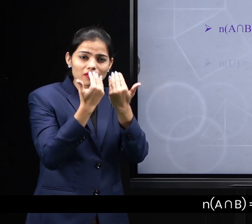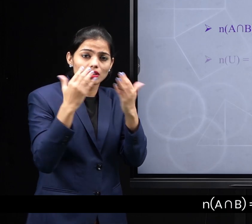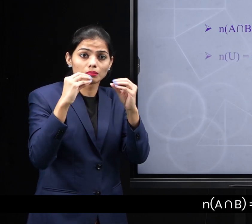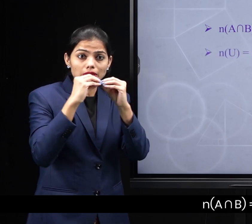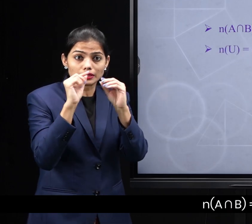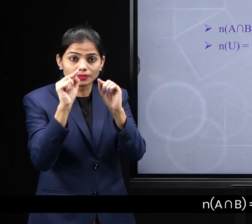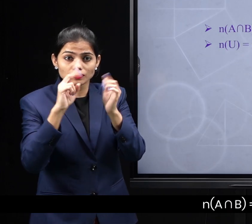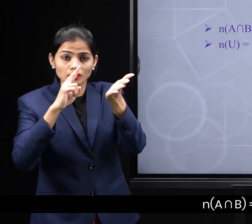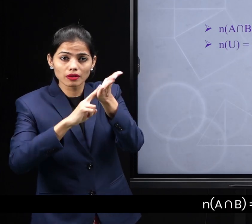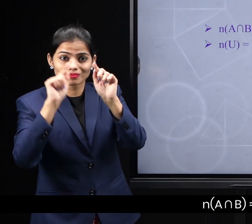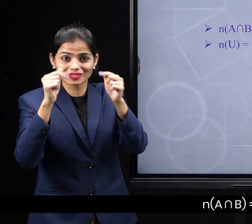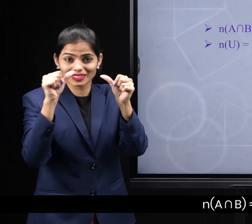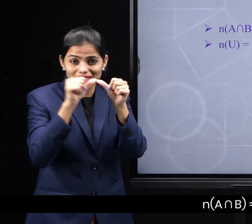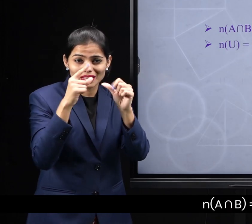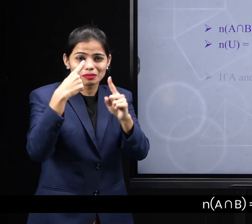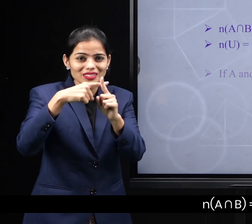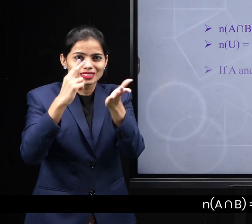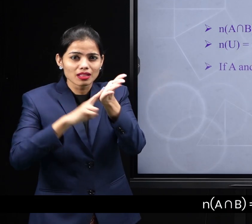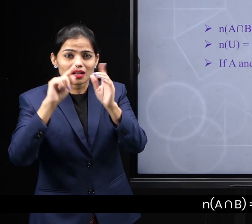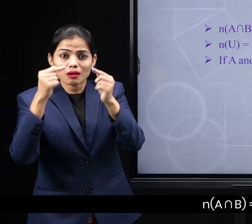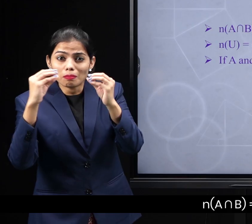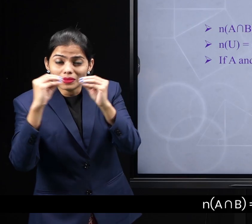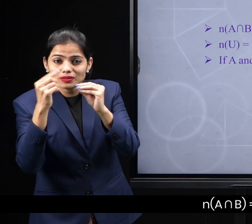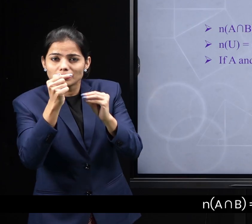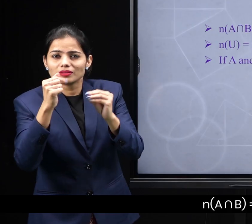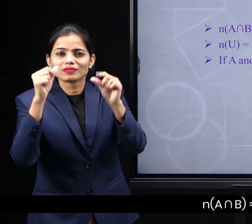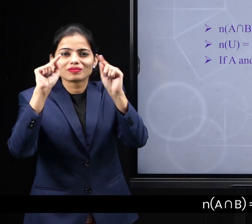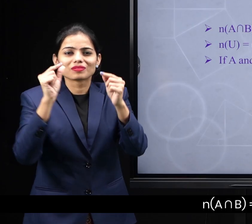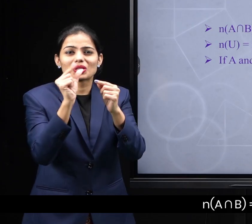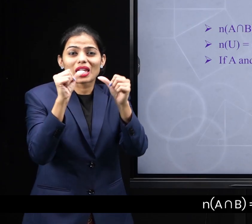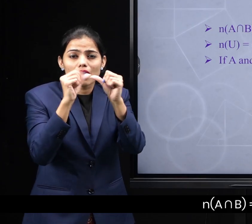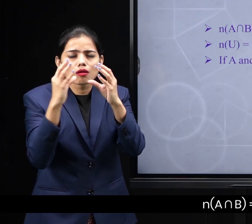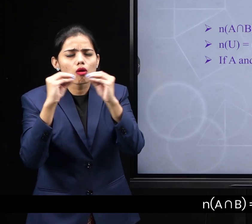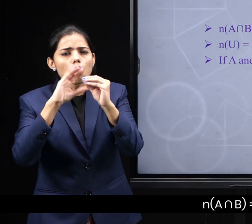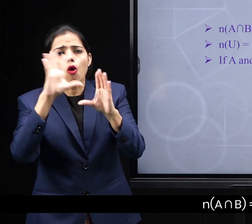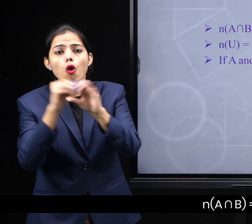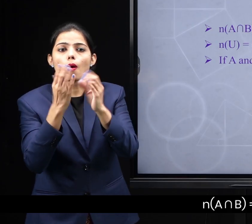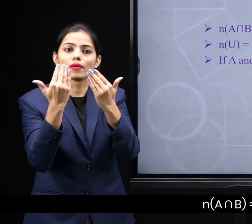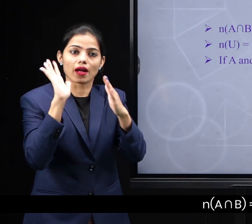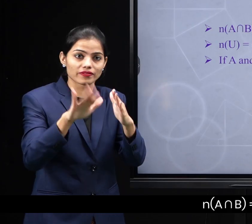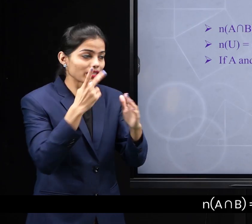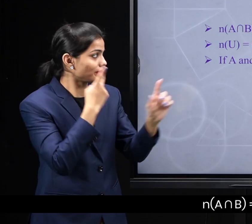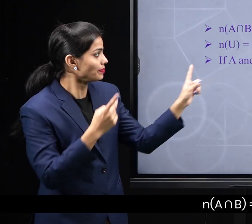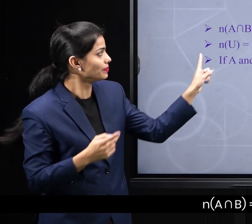इंटरसेक्शन B इज इक्वल्स टू n इंटू A प्लस n इंटू B माइनस n इंटू A यूनियन